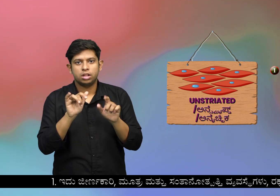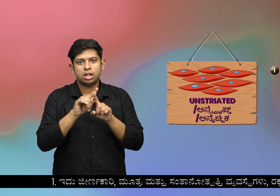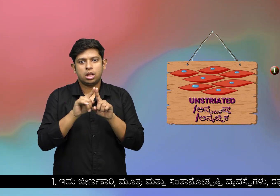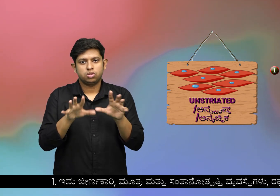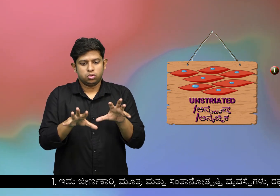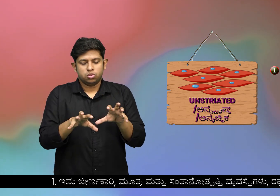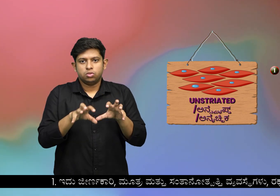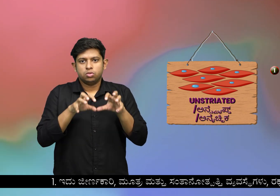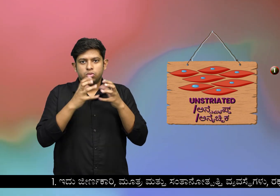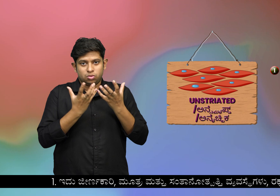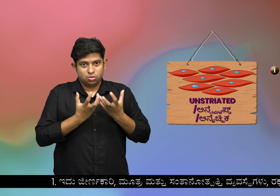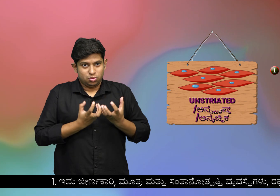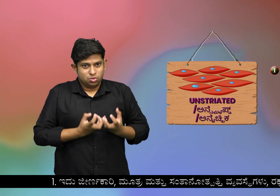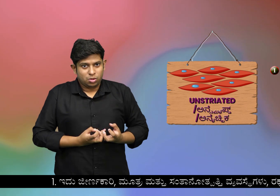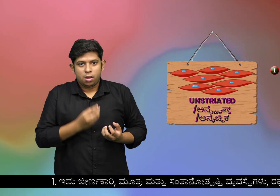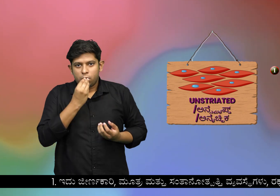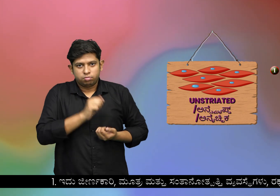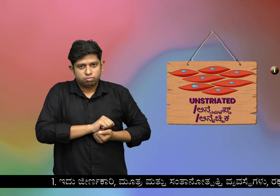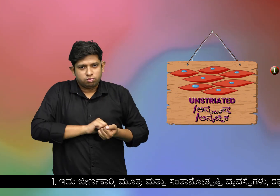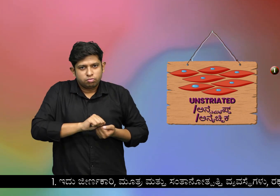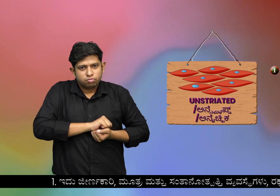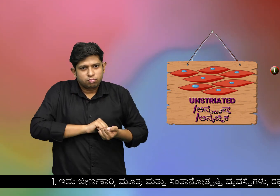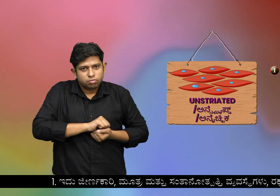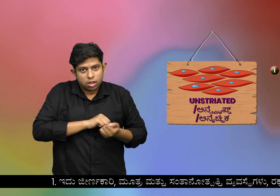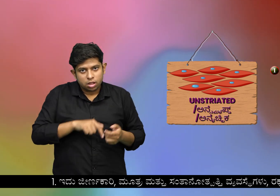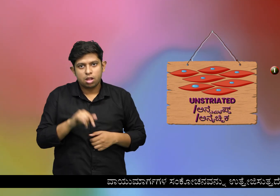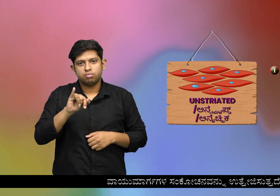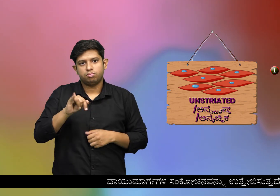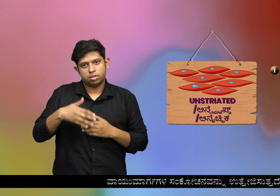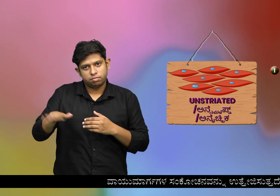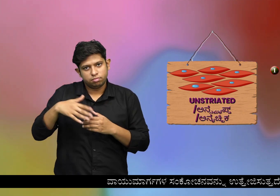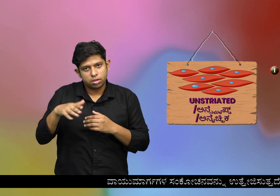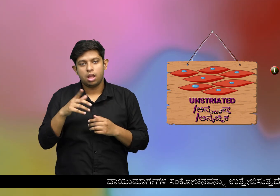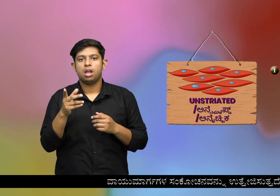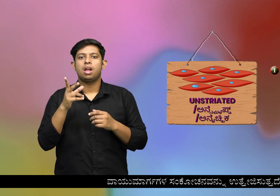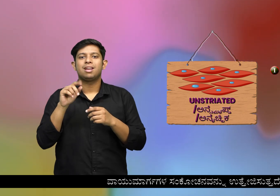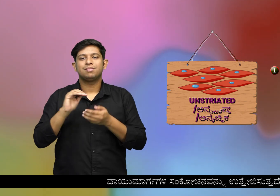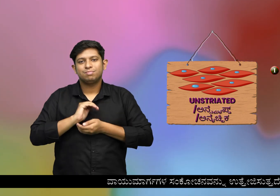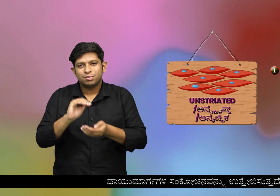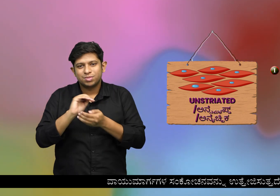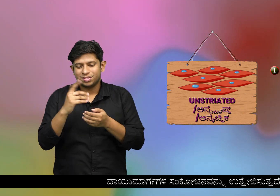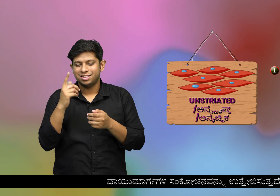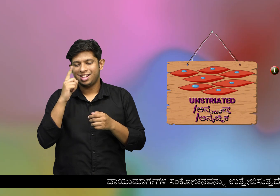ಮತ್ತು ಸಂತಾನೋತ್ಪತ್ತಿ ವ್ಯವಸ್ಥೆಗಳು, ರಕ್ತನಾಳಗಳು ಮತ್ತು ವಾಯುಮಾರ್ಗಗಳ ಸಂಕೋಚನವನ್ನು